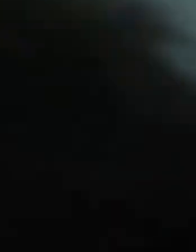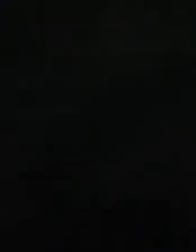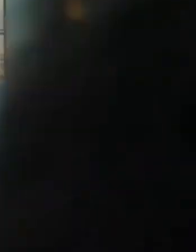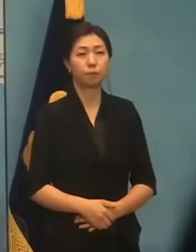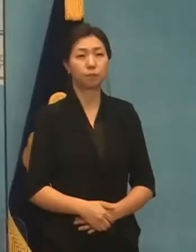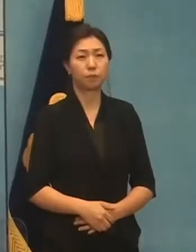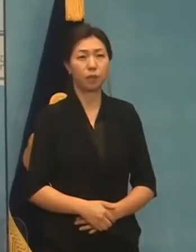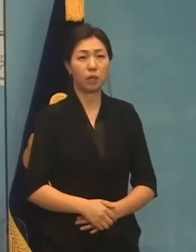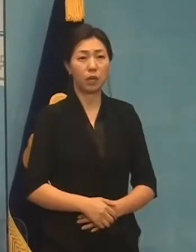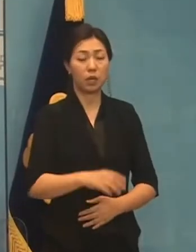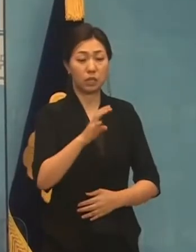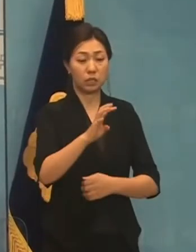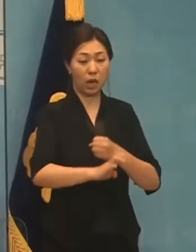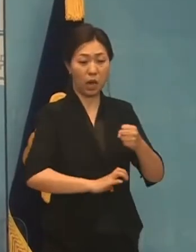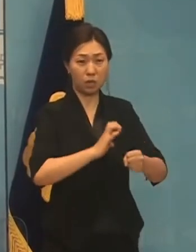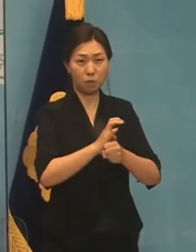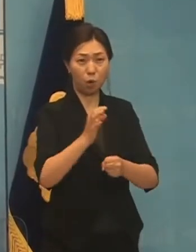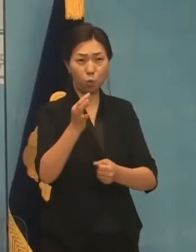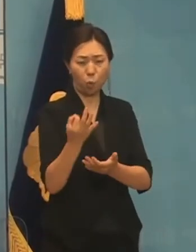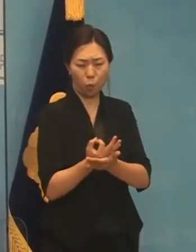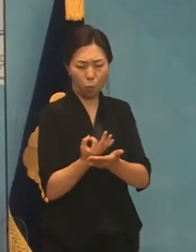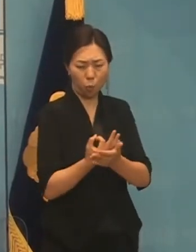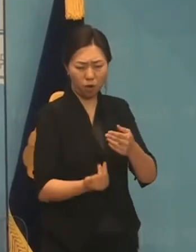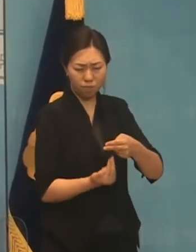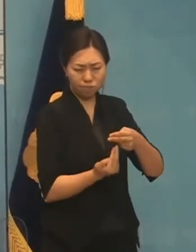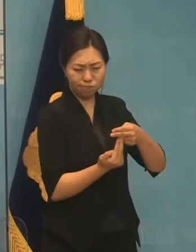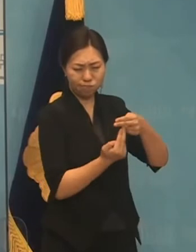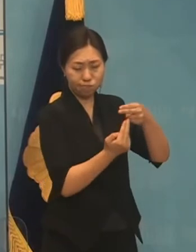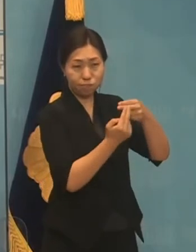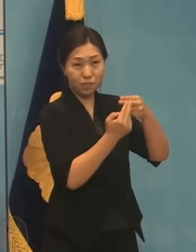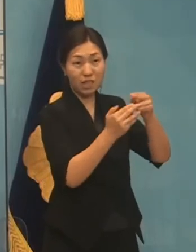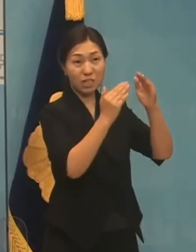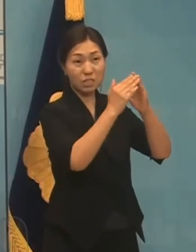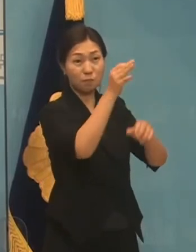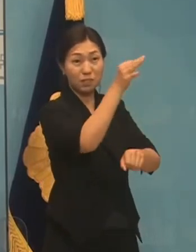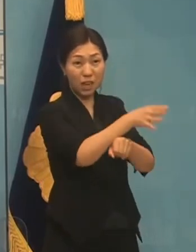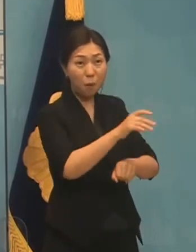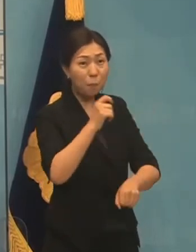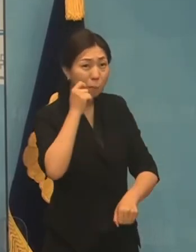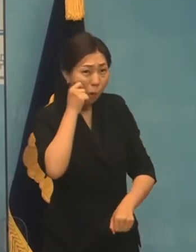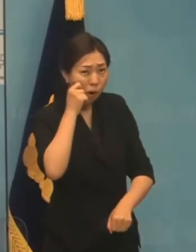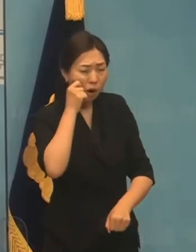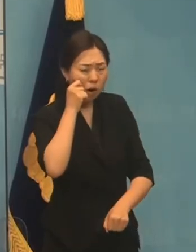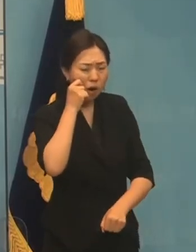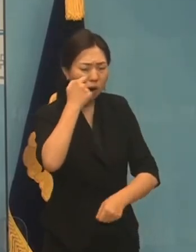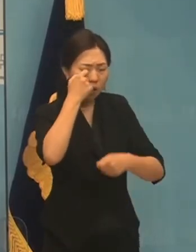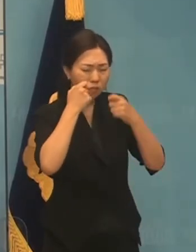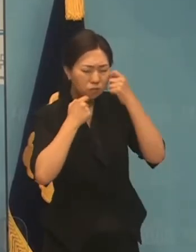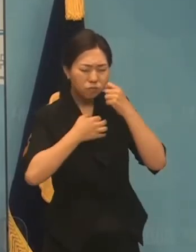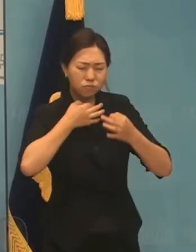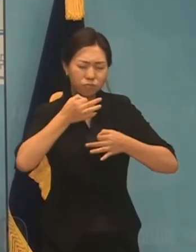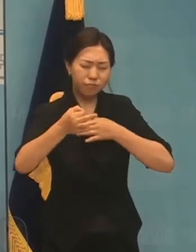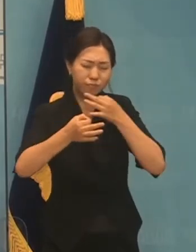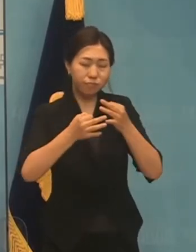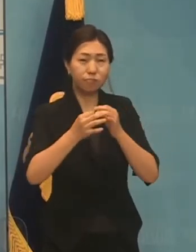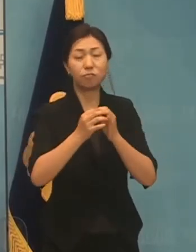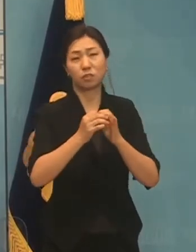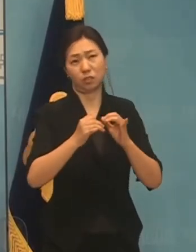40년을 저축해도 집 한 칸 장만할 수 없다고 부르짖는 우리의 젊은이들,